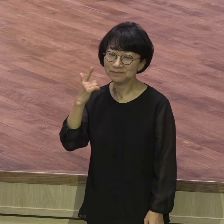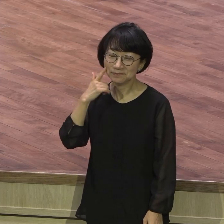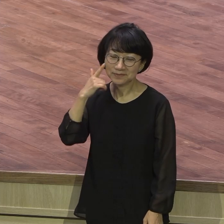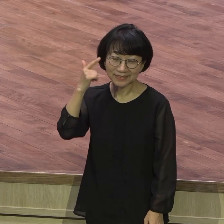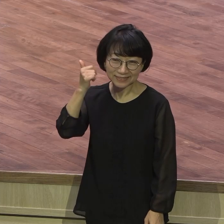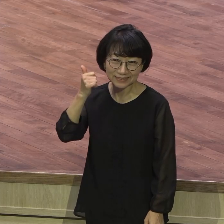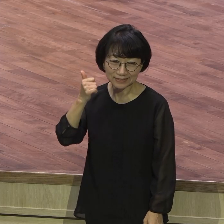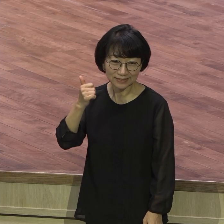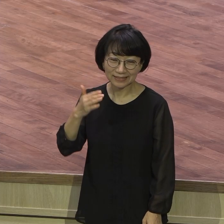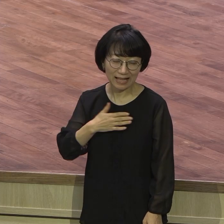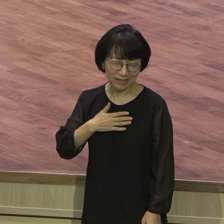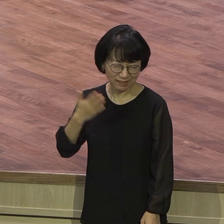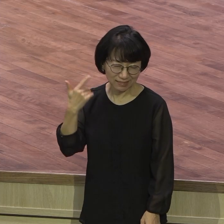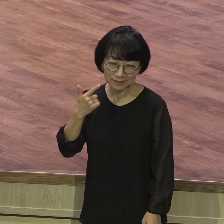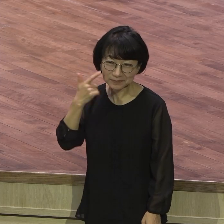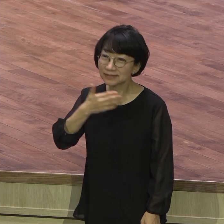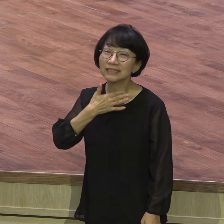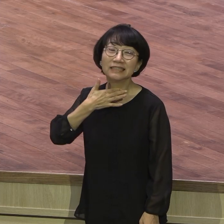안 해보고 개최겠다는 게